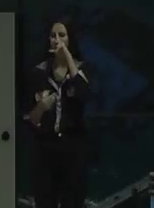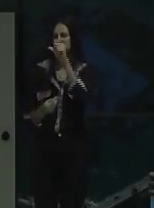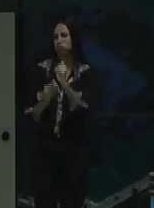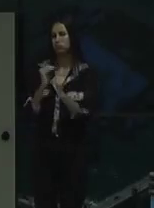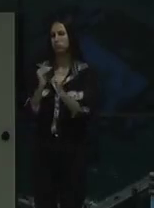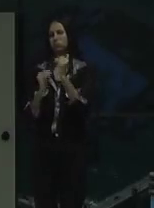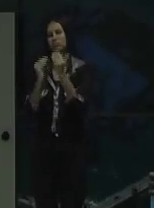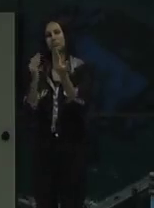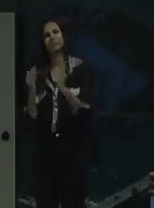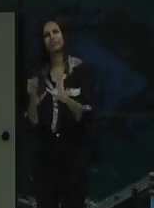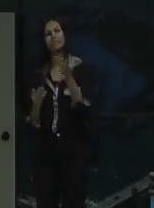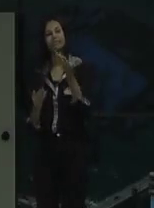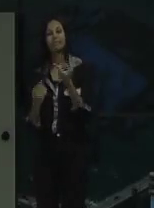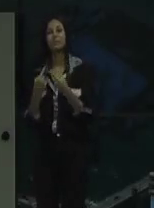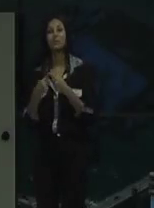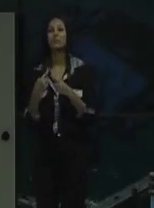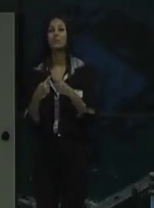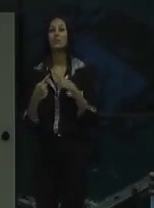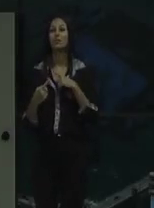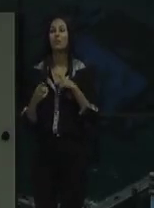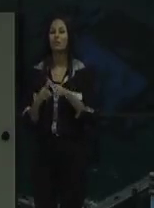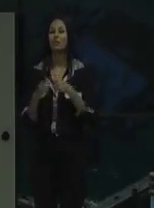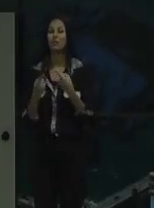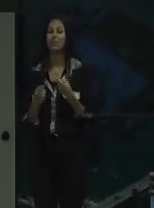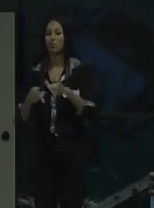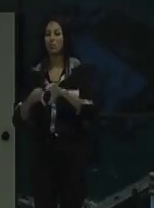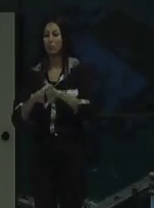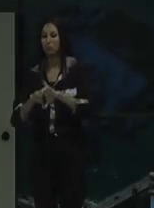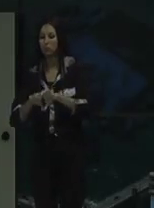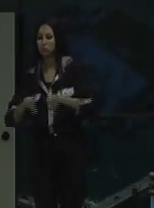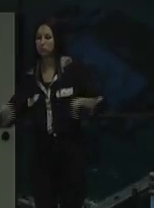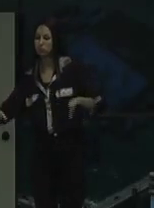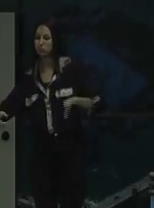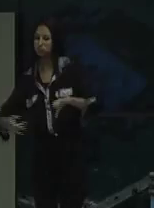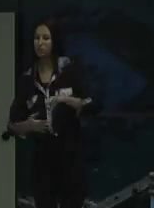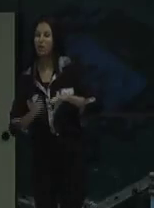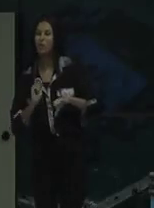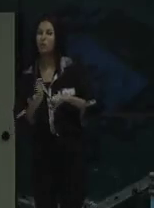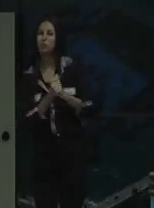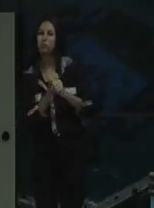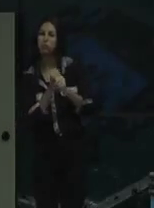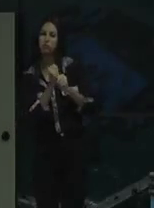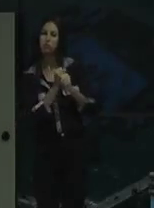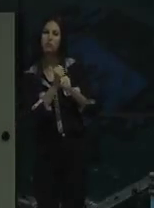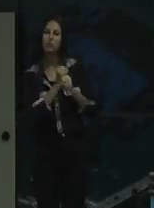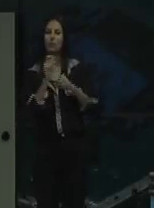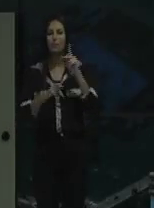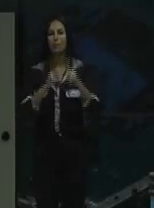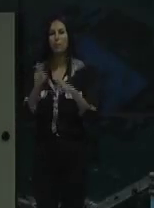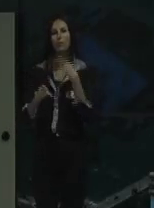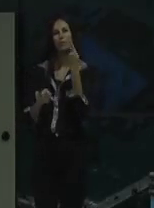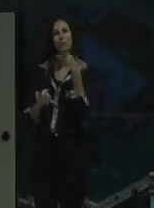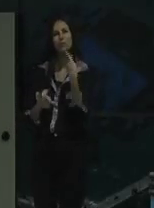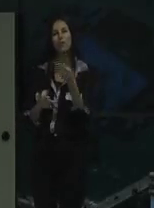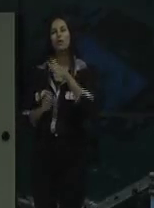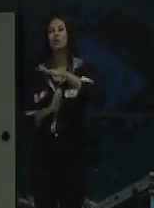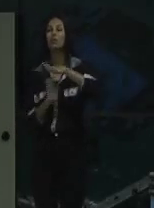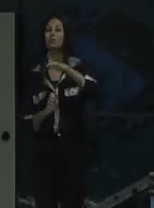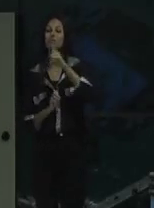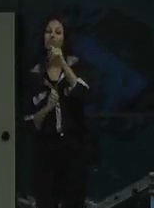cresce, principalmente com a estação de tratamento, que há anos a população se queixa da Embasa, aquela estação